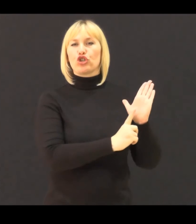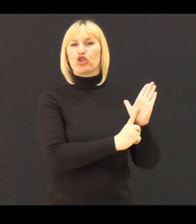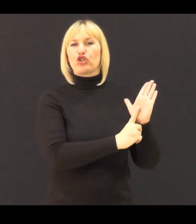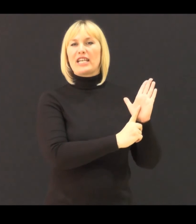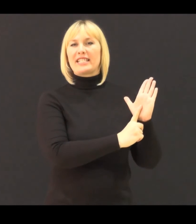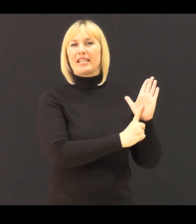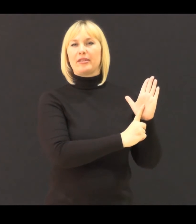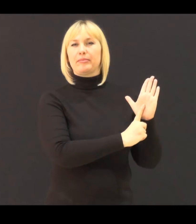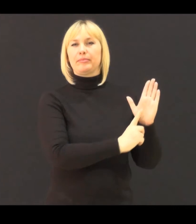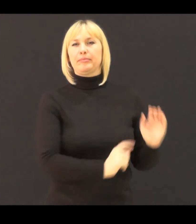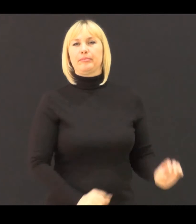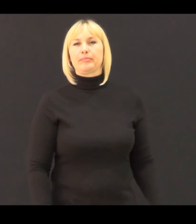Șase.